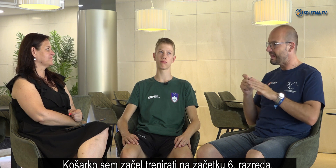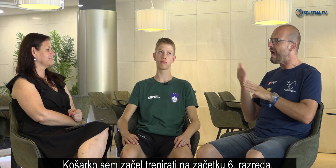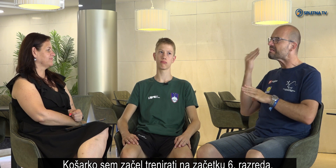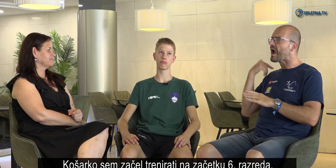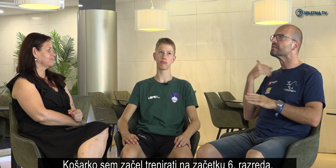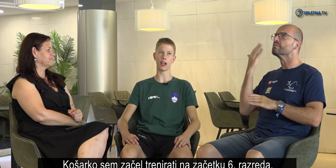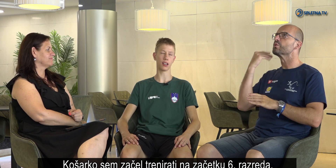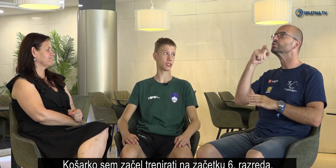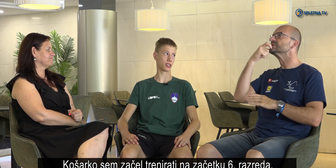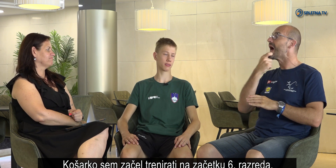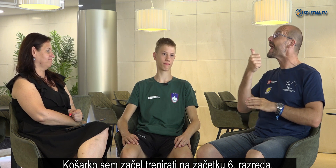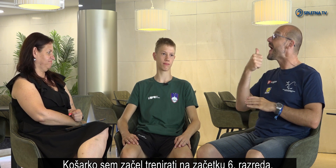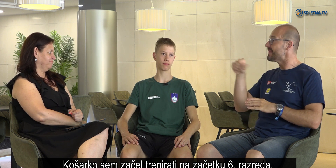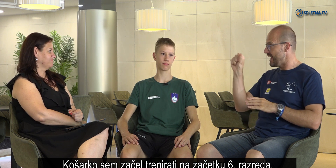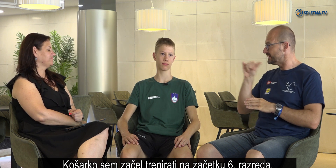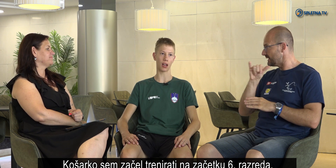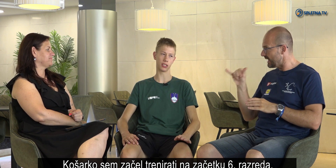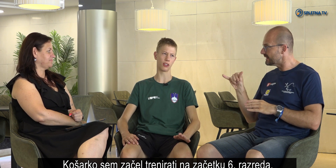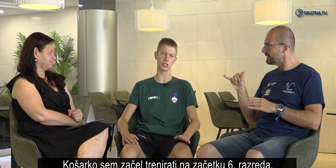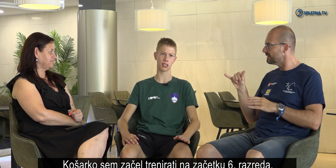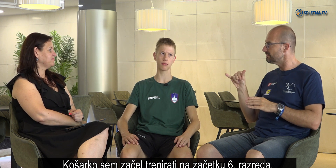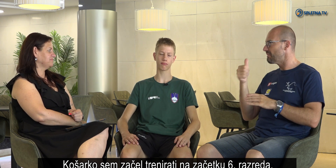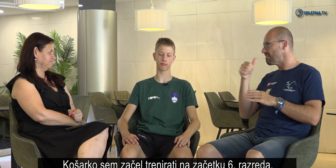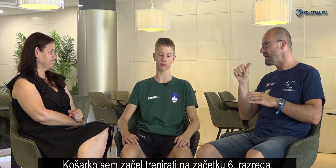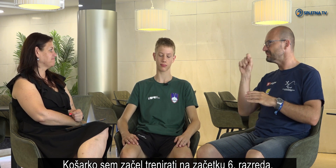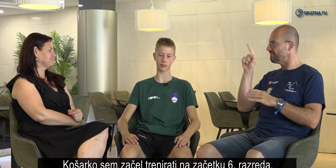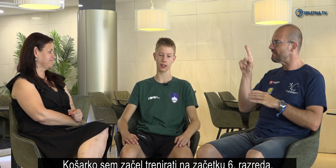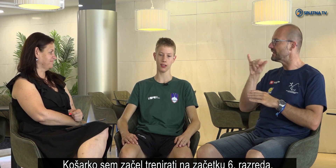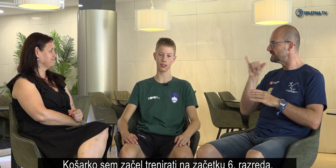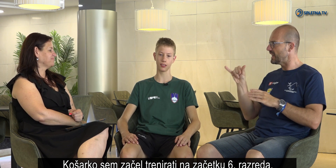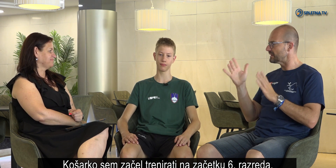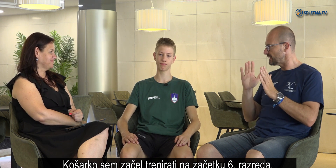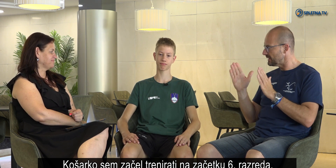star 11 let ali 12 let.